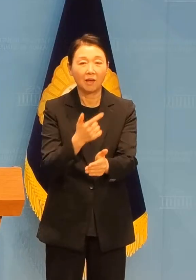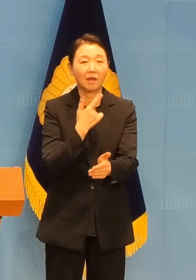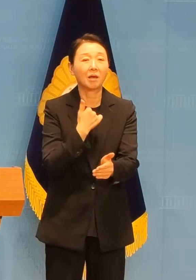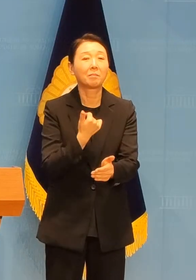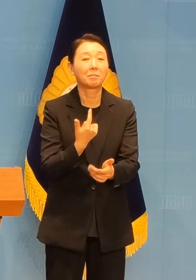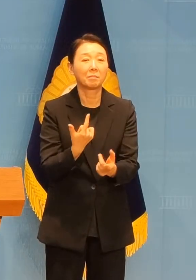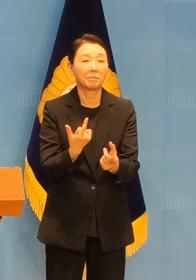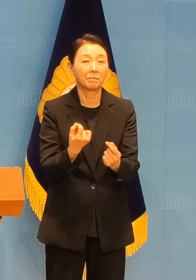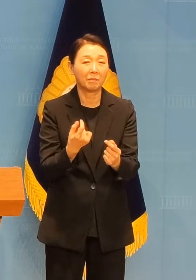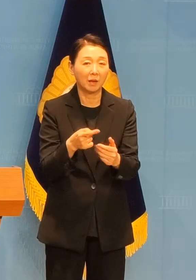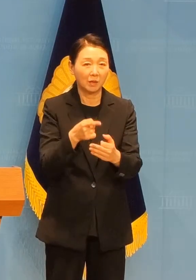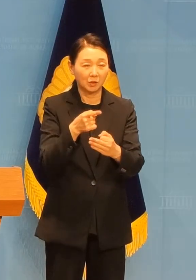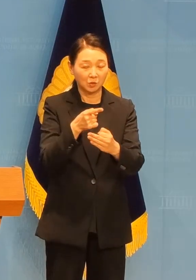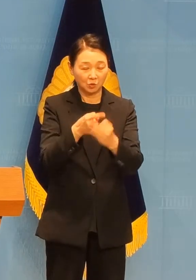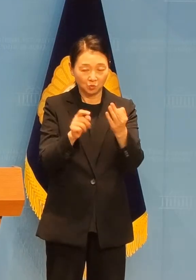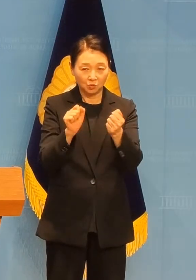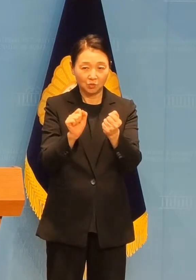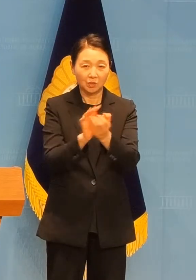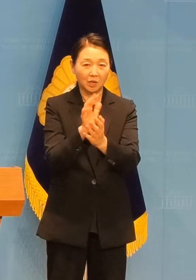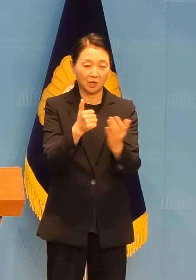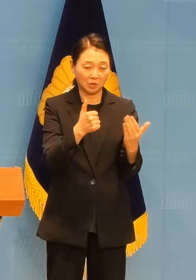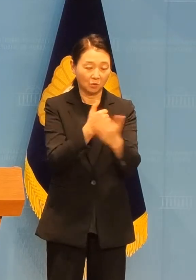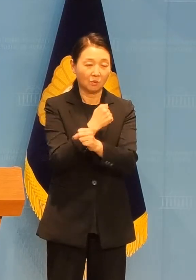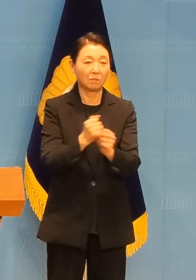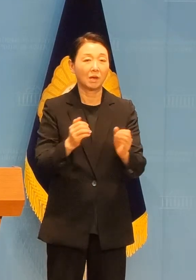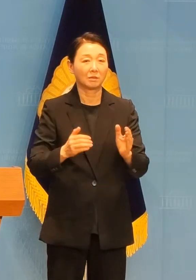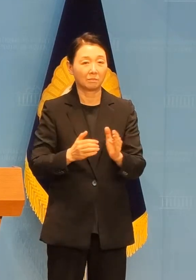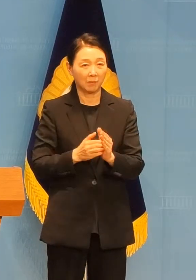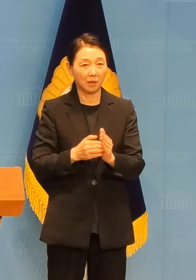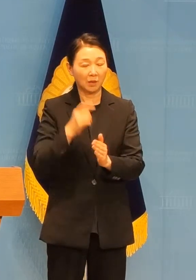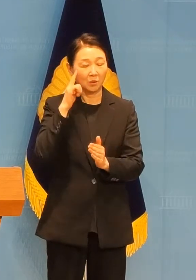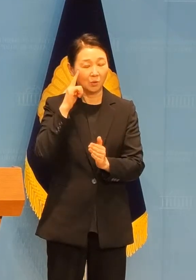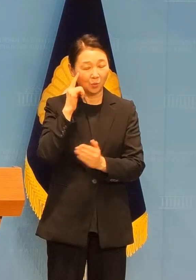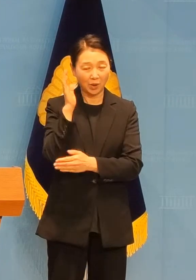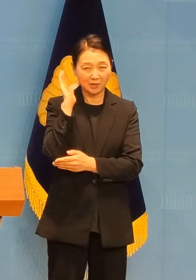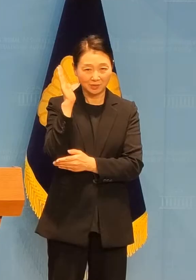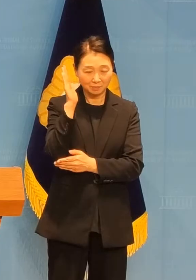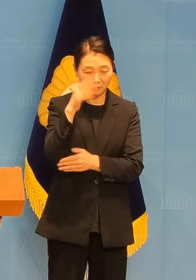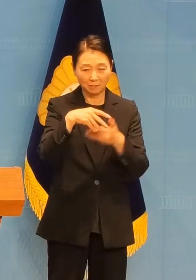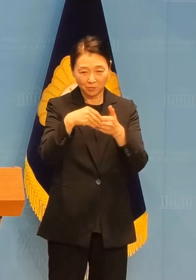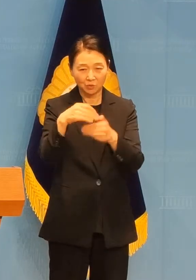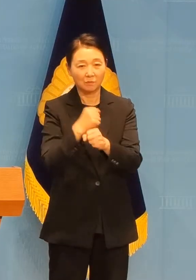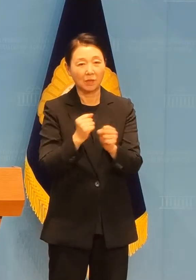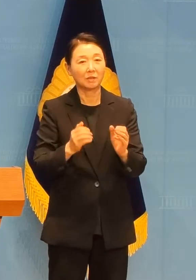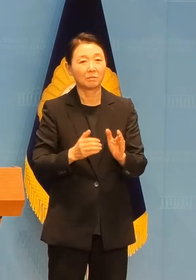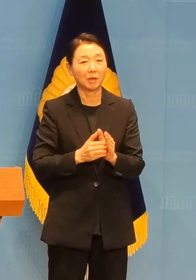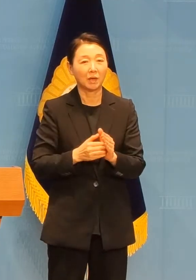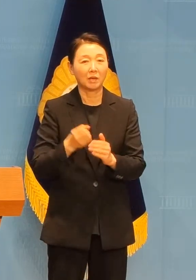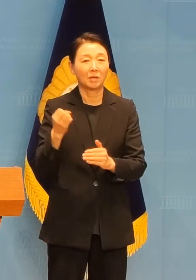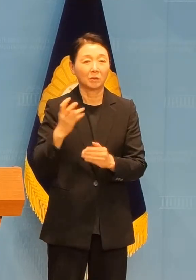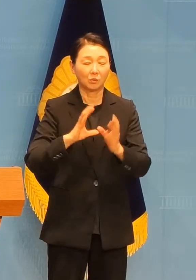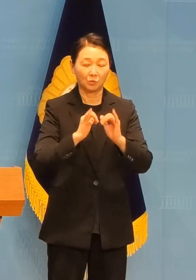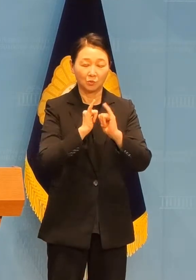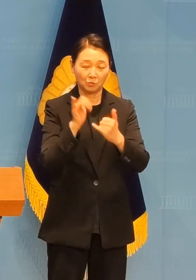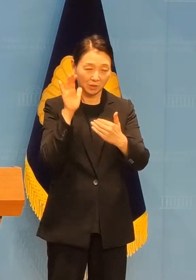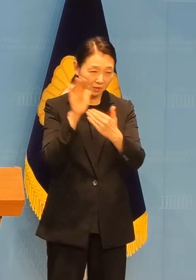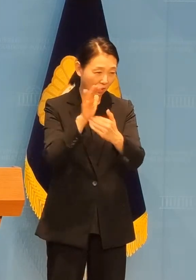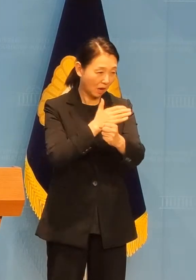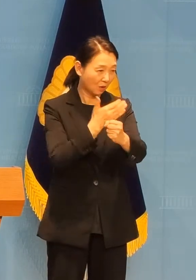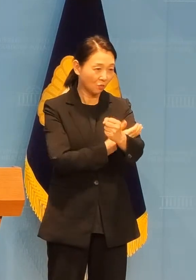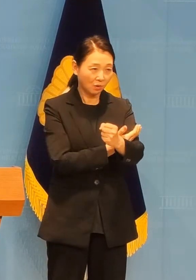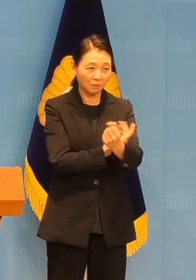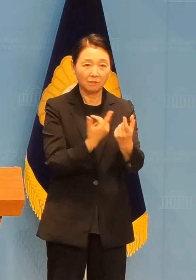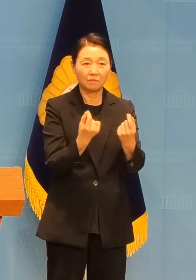특히 윤석열 내란을 적극 옹호하며 각종 집회를 주도했고 이른바 국민 저항권을